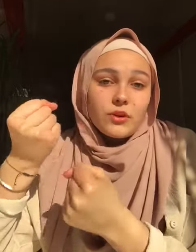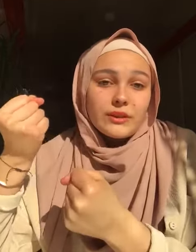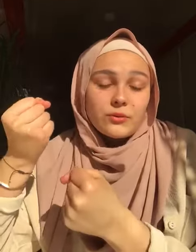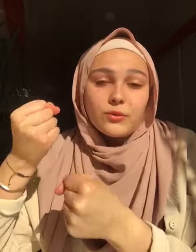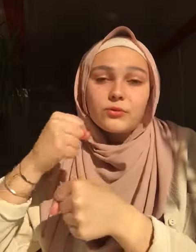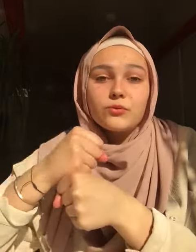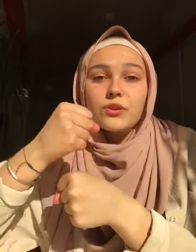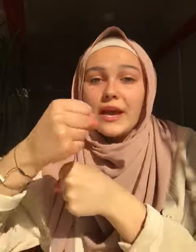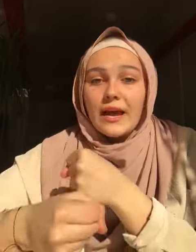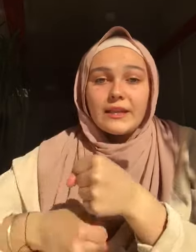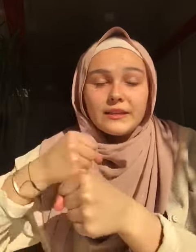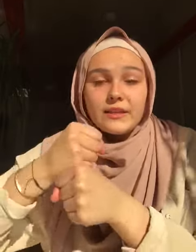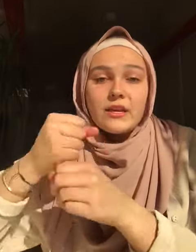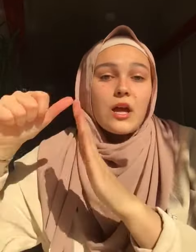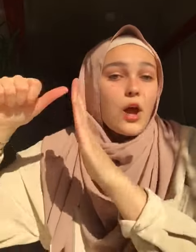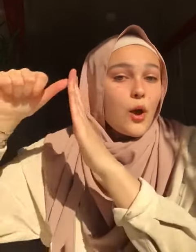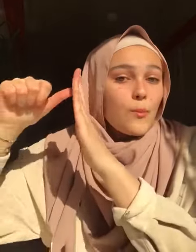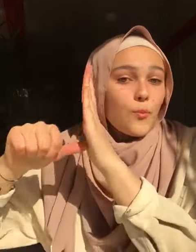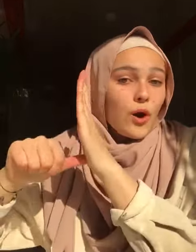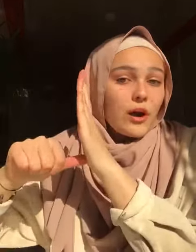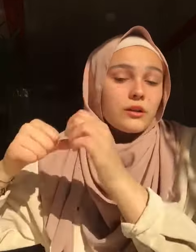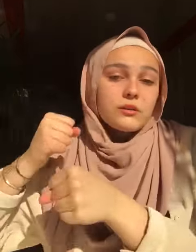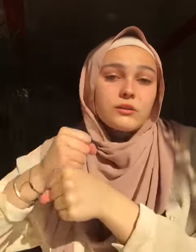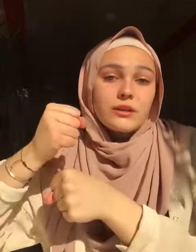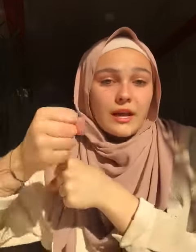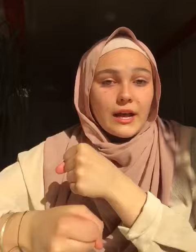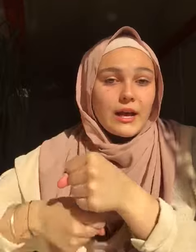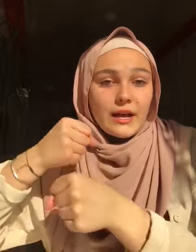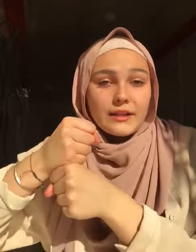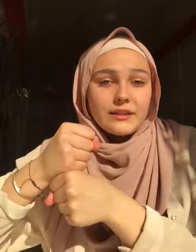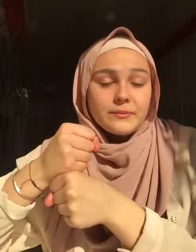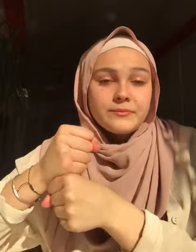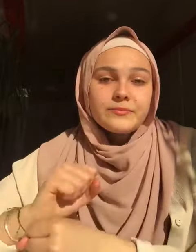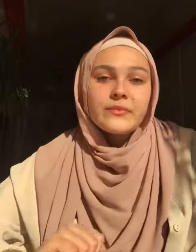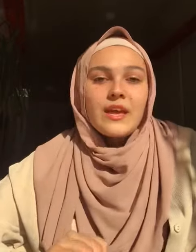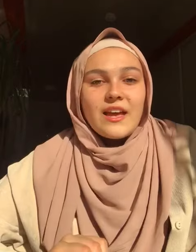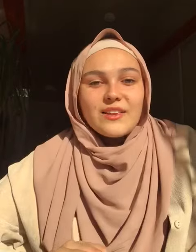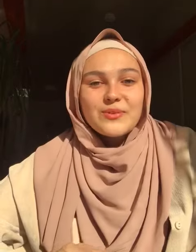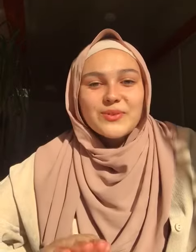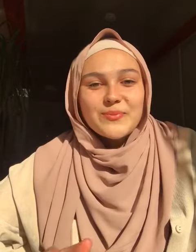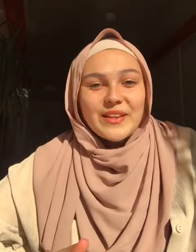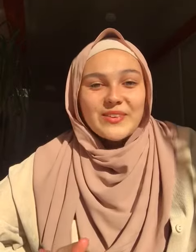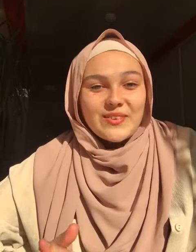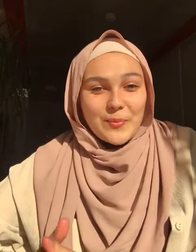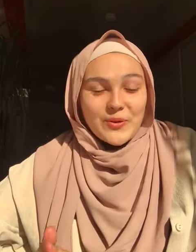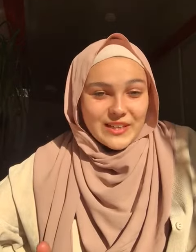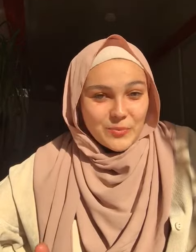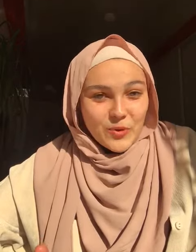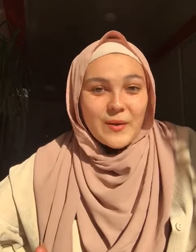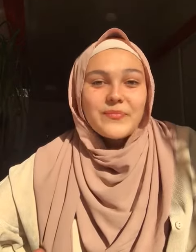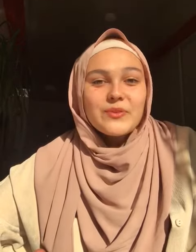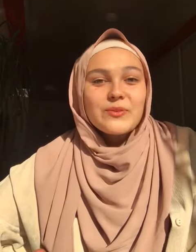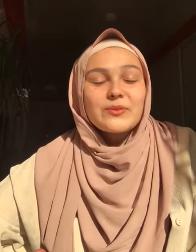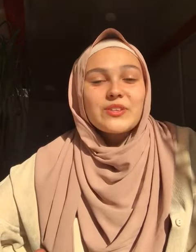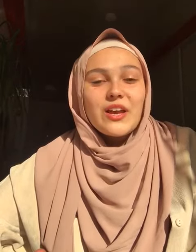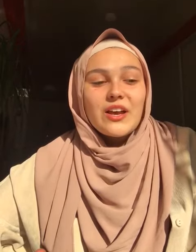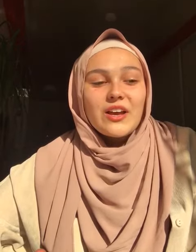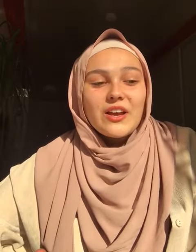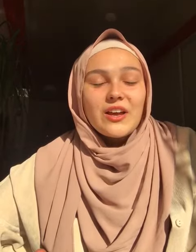un an. Donc, année. Moi, année. Donc maintenant on va apprendre les mois.